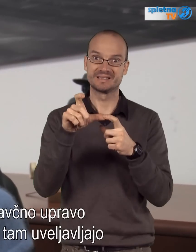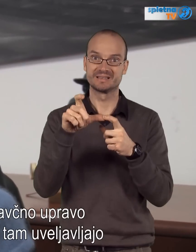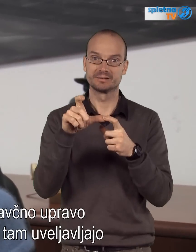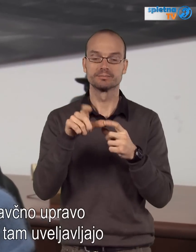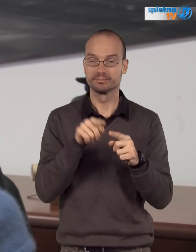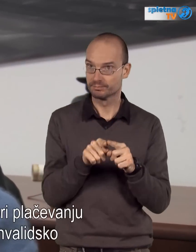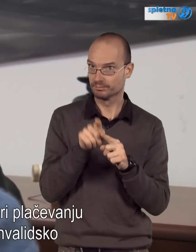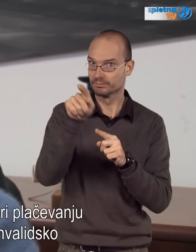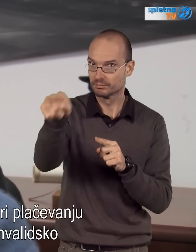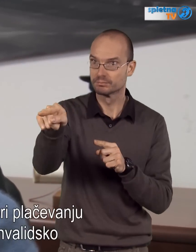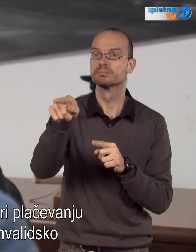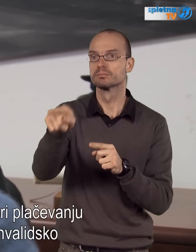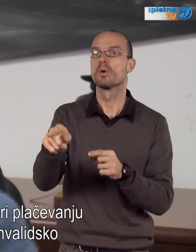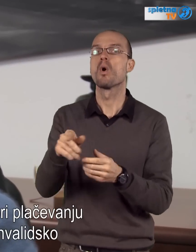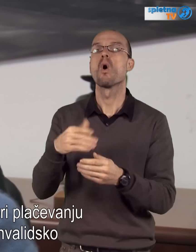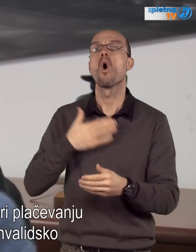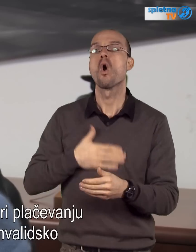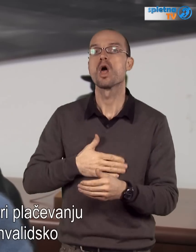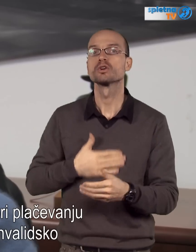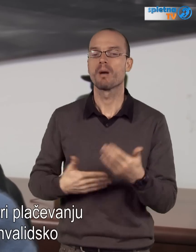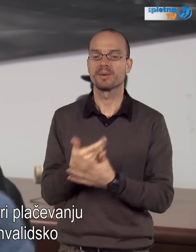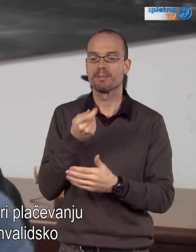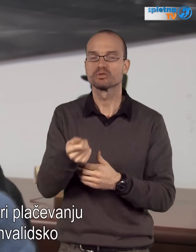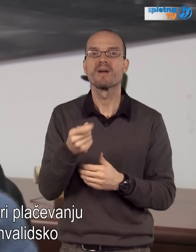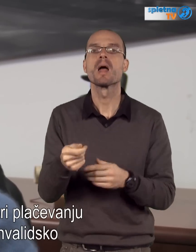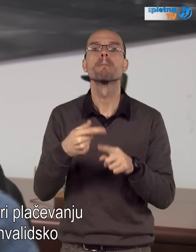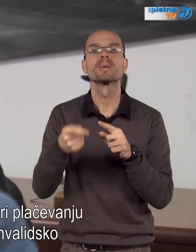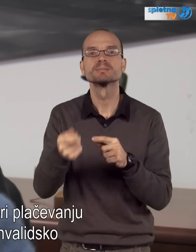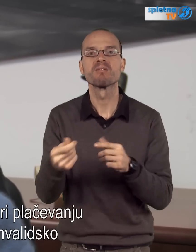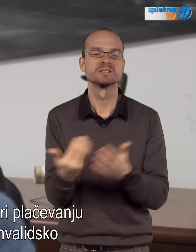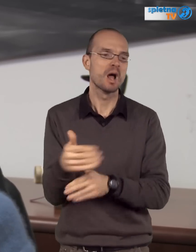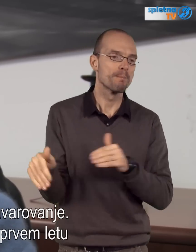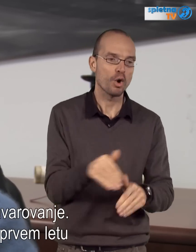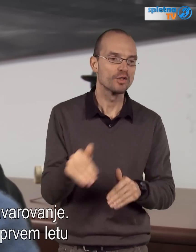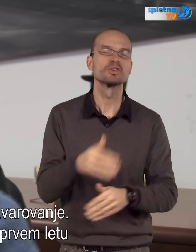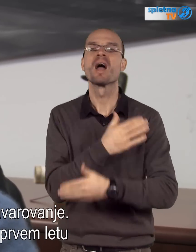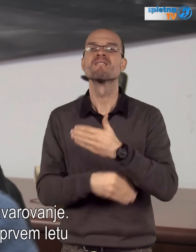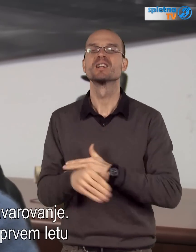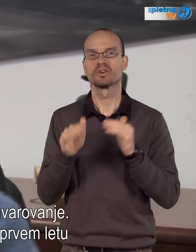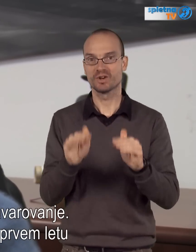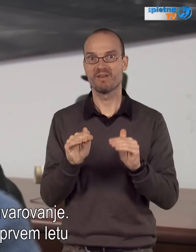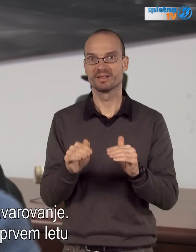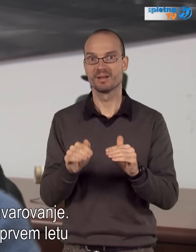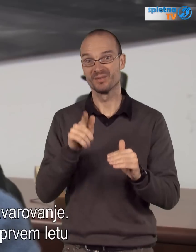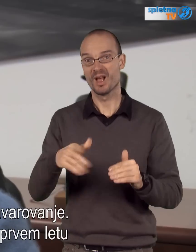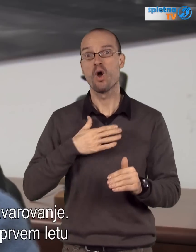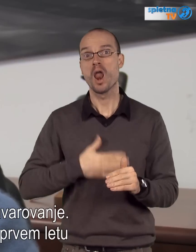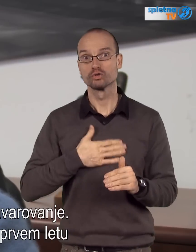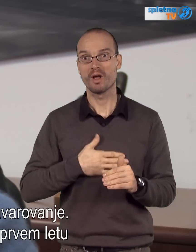uveljavljajo možnost olajšave pri plačevanju prispevkov za pokojninsko in invalidsko zavarovanje. Te olajšave so v prvem